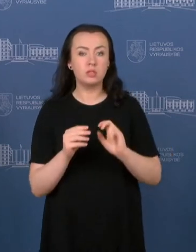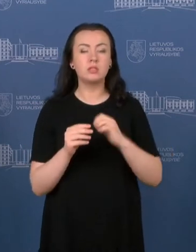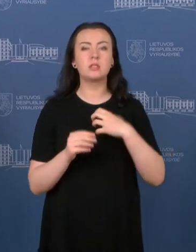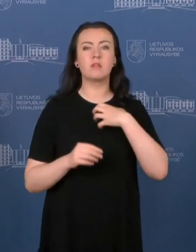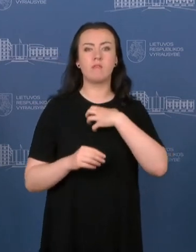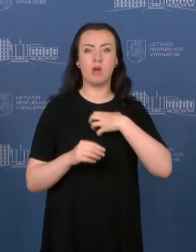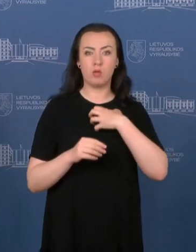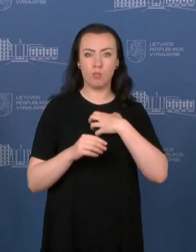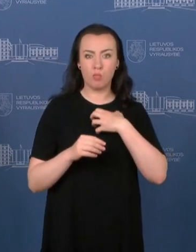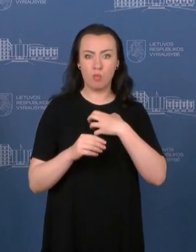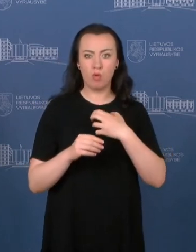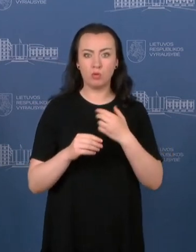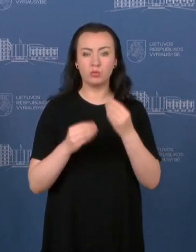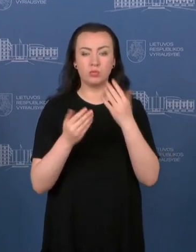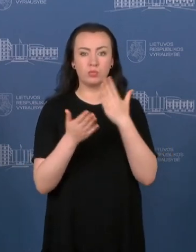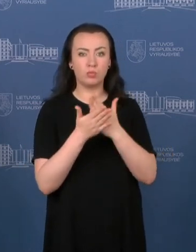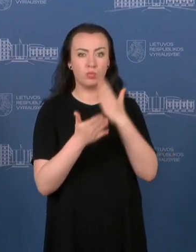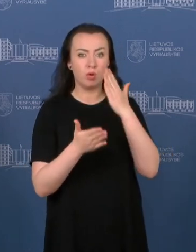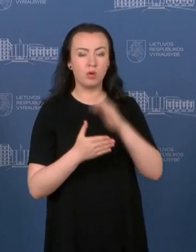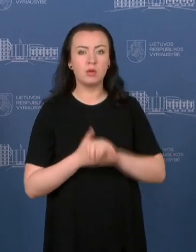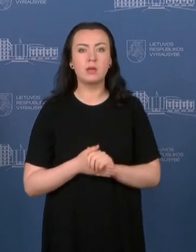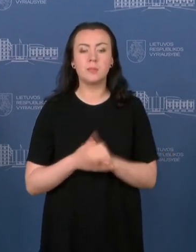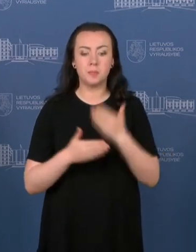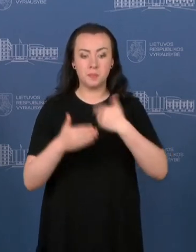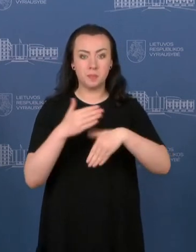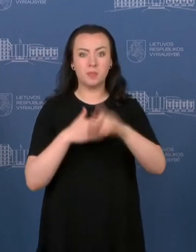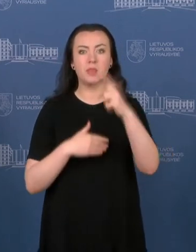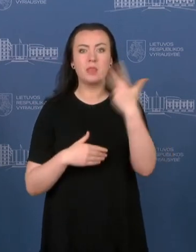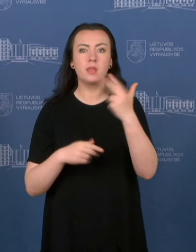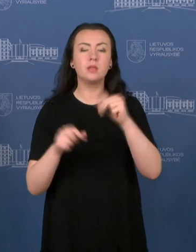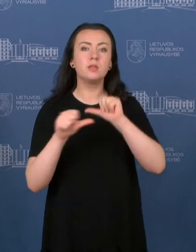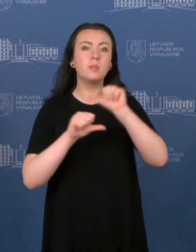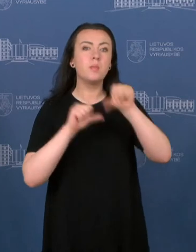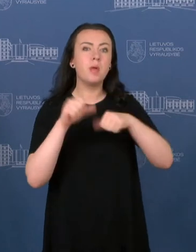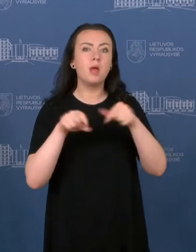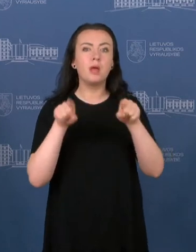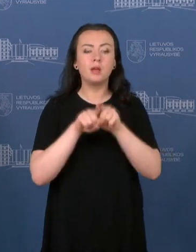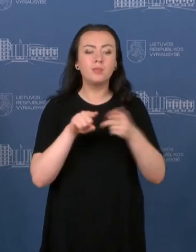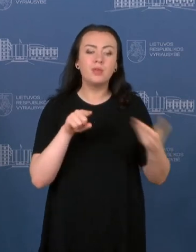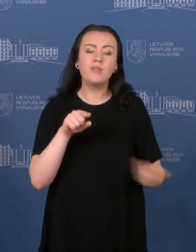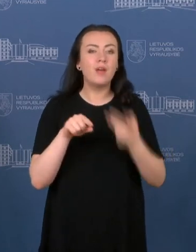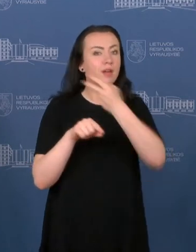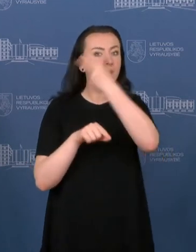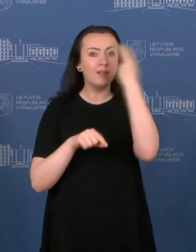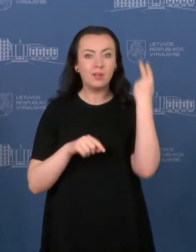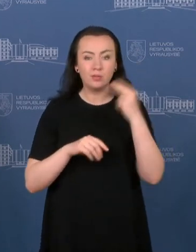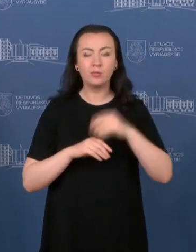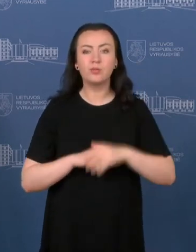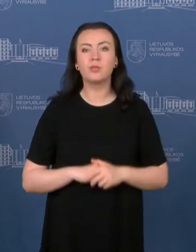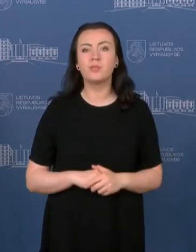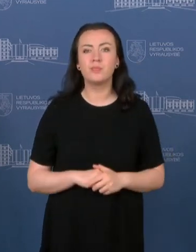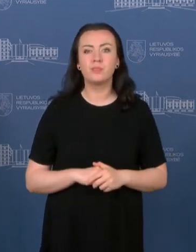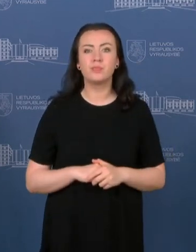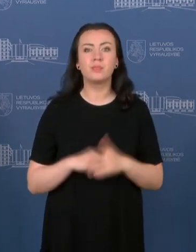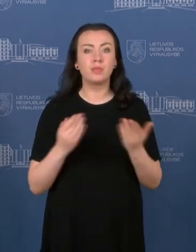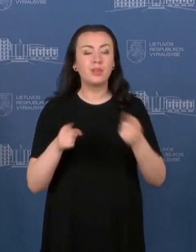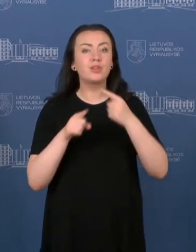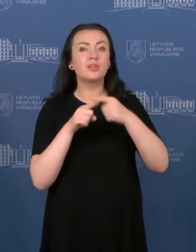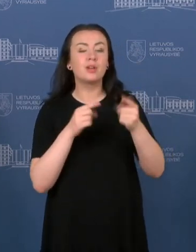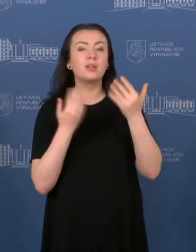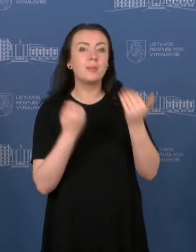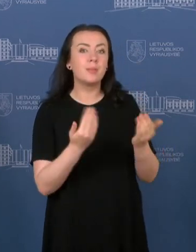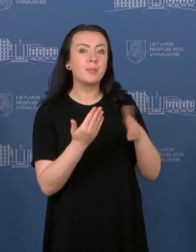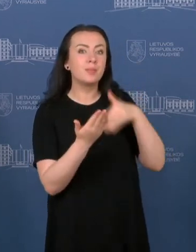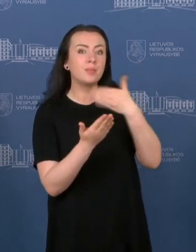tikras rėmelis ateinantiems 30 metų, kaip gyvens Lietuva. Ir tuomet iš karto